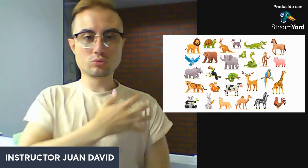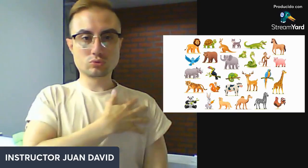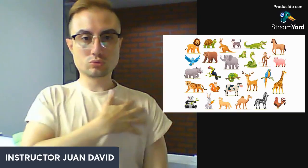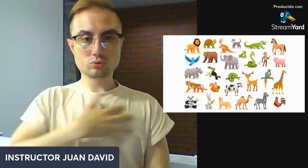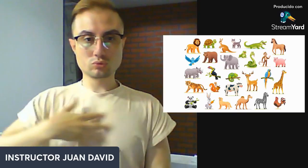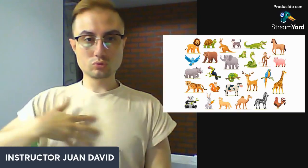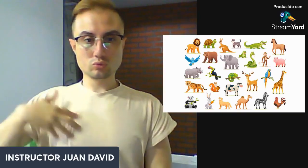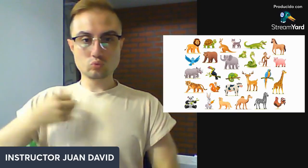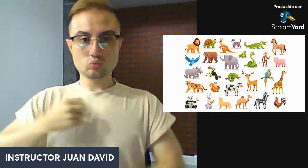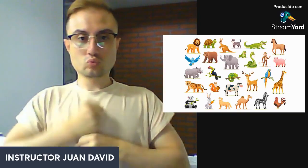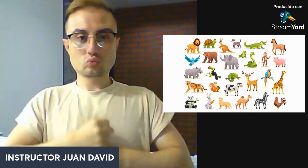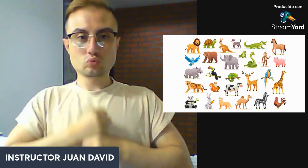Cebra.